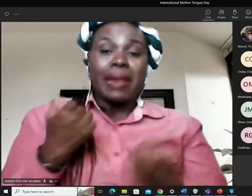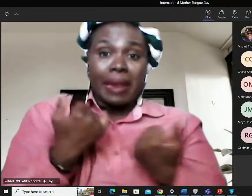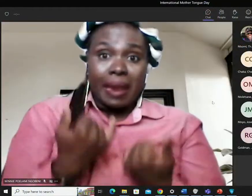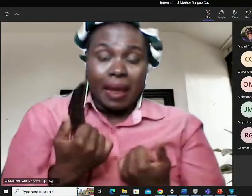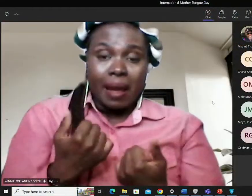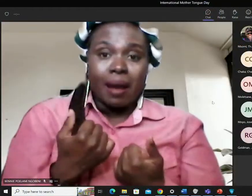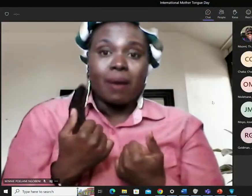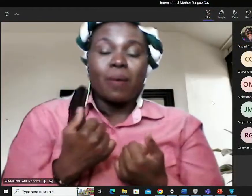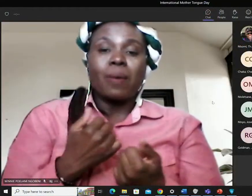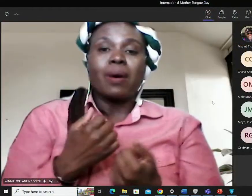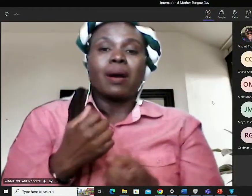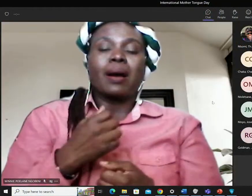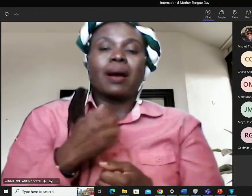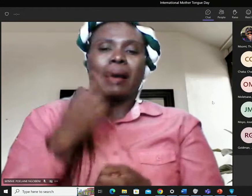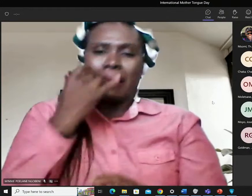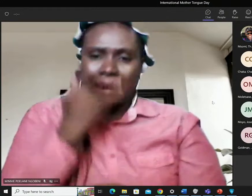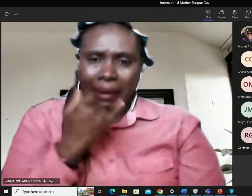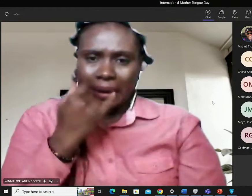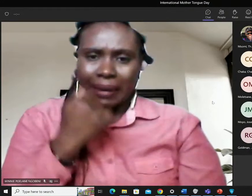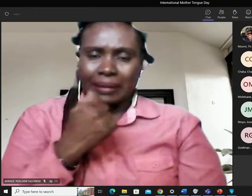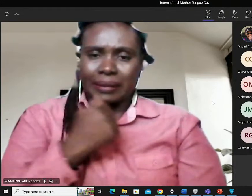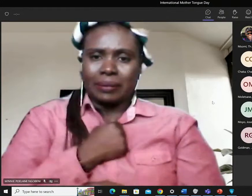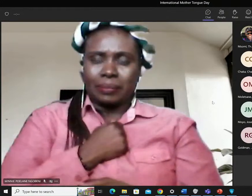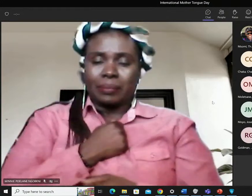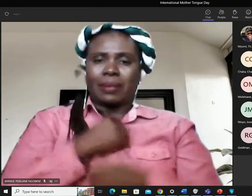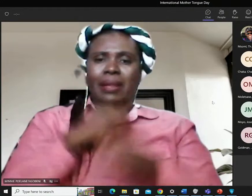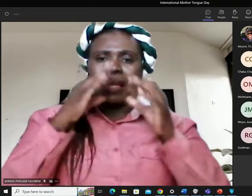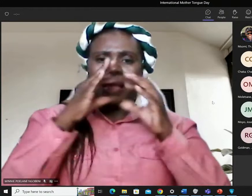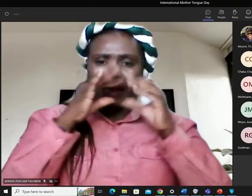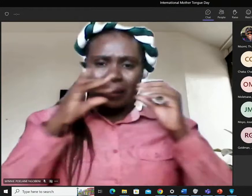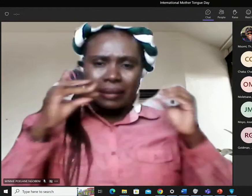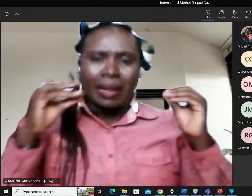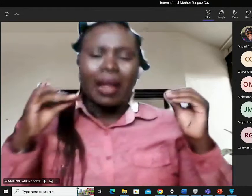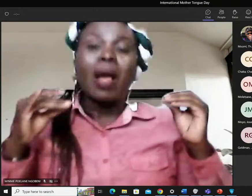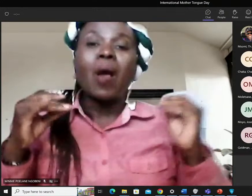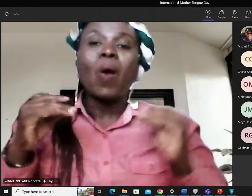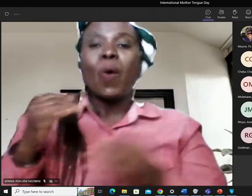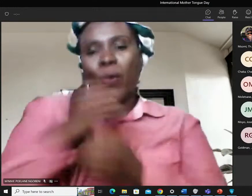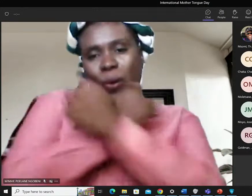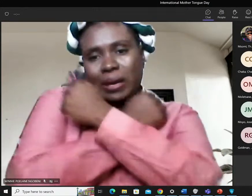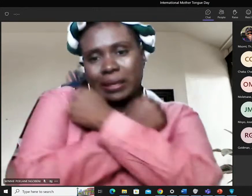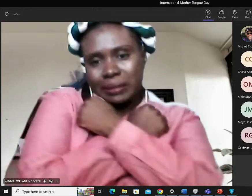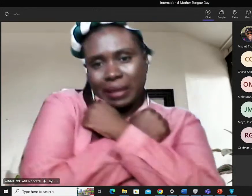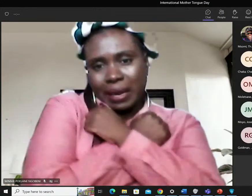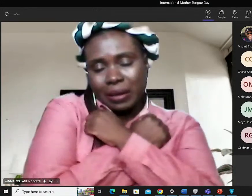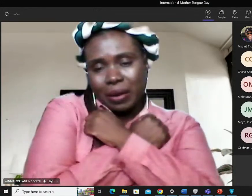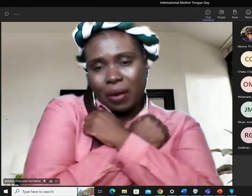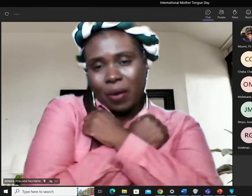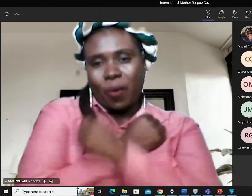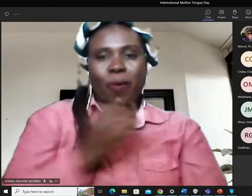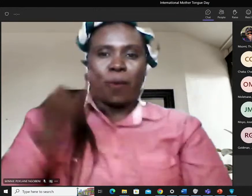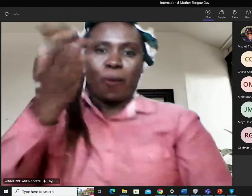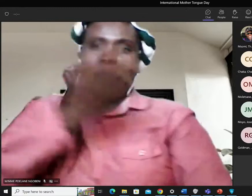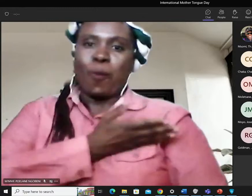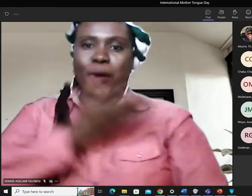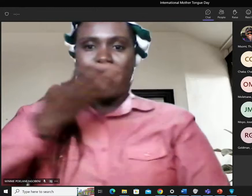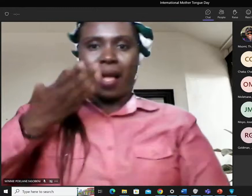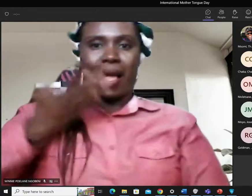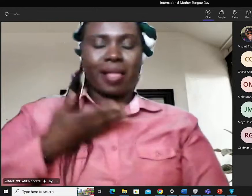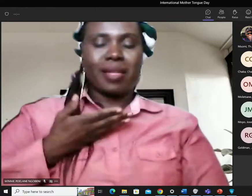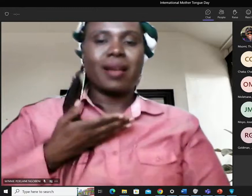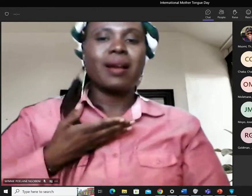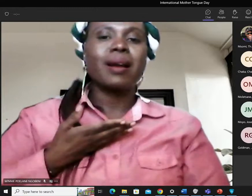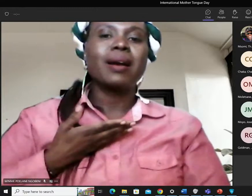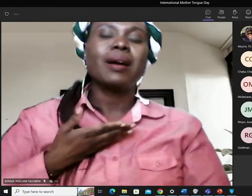Manje ke sengizokuculela lona athandwa. Kusho umama. Khona inhliziyo